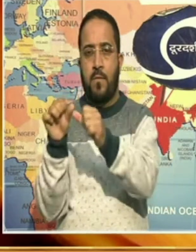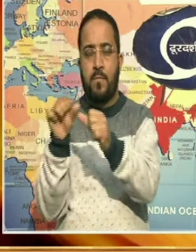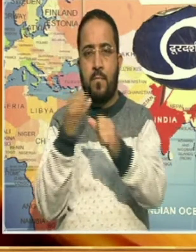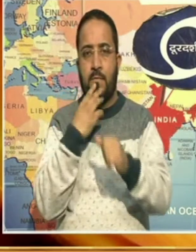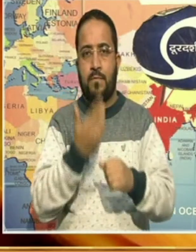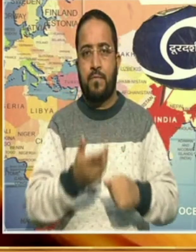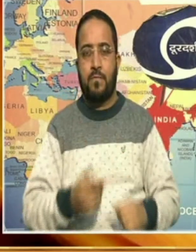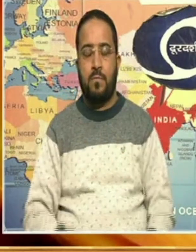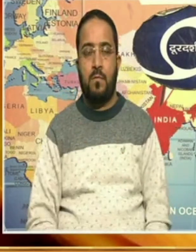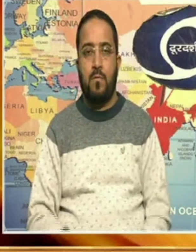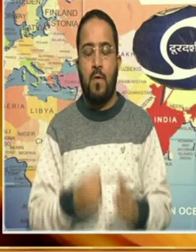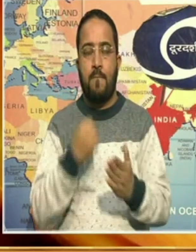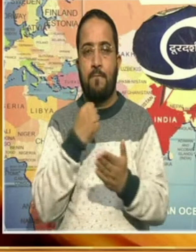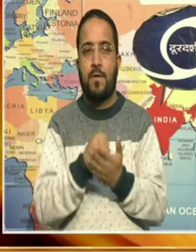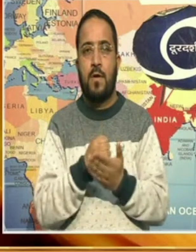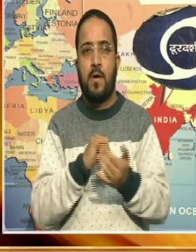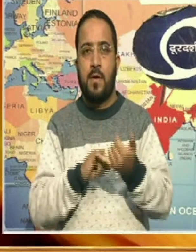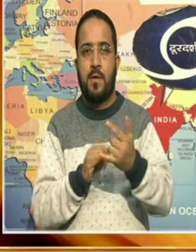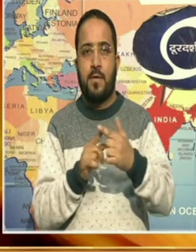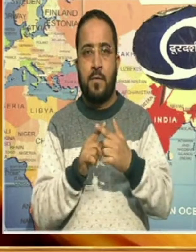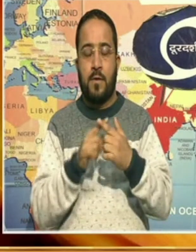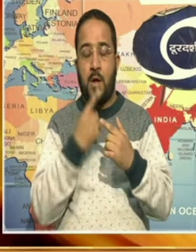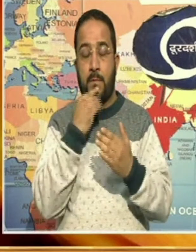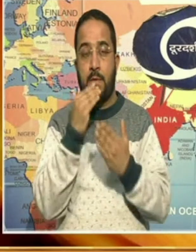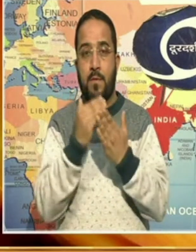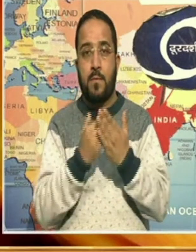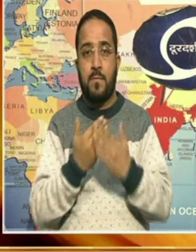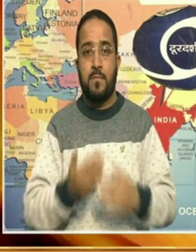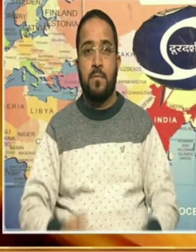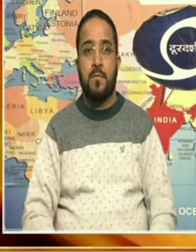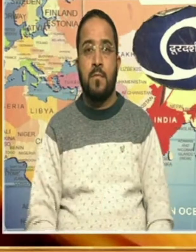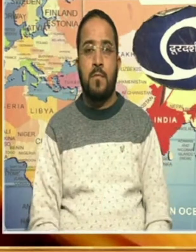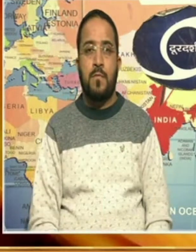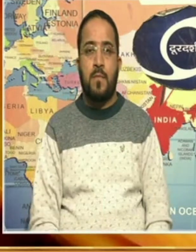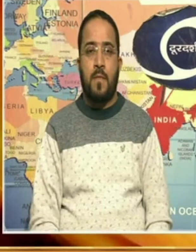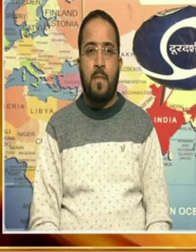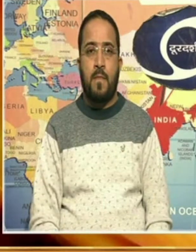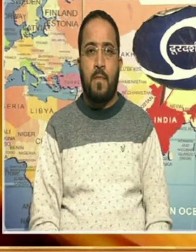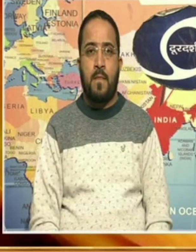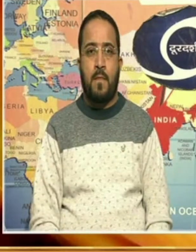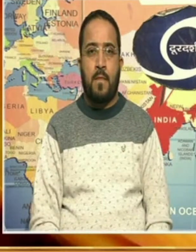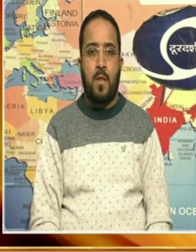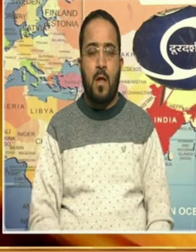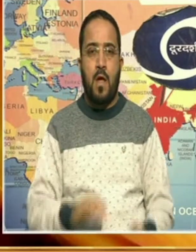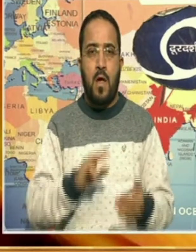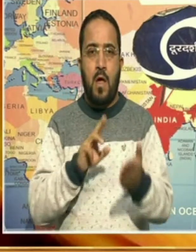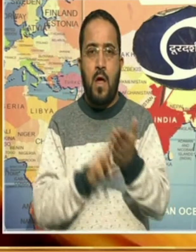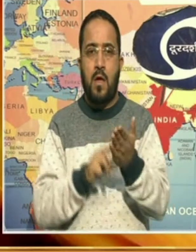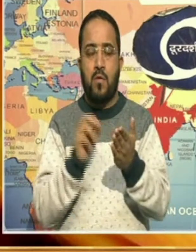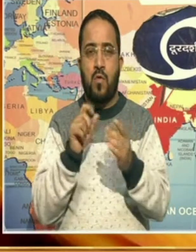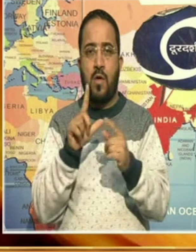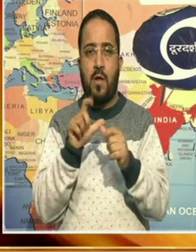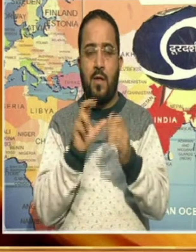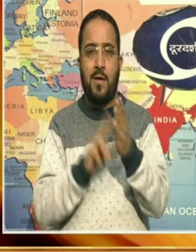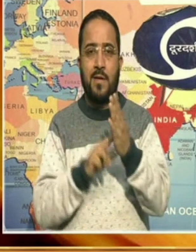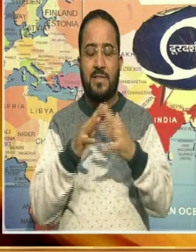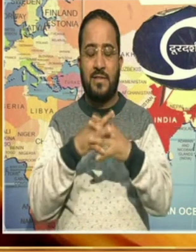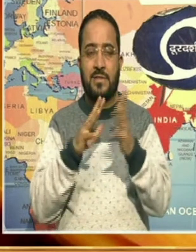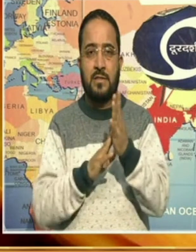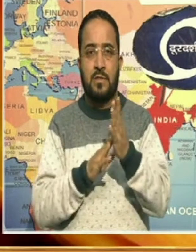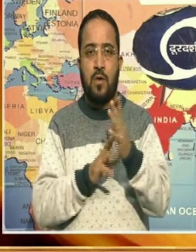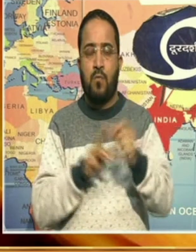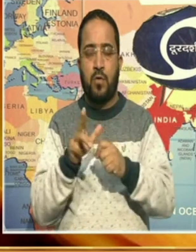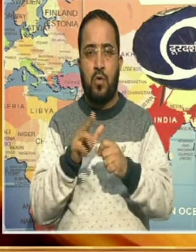عظم کی ستائش کی انہوں نے نالیج سوسائیٹی کی تعمیر